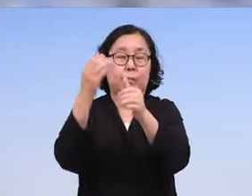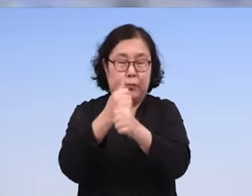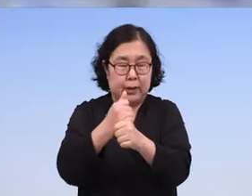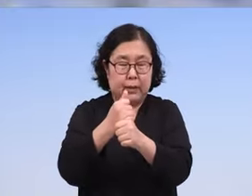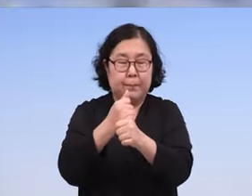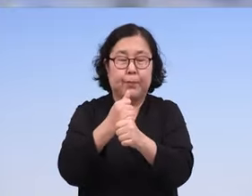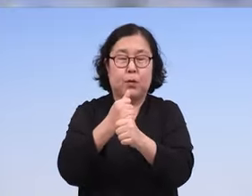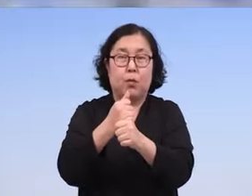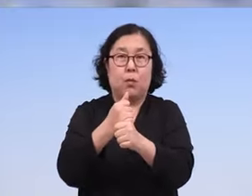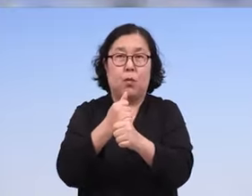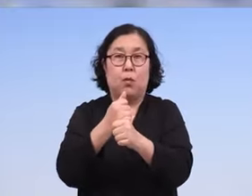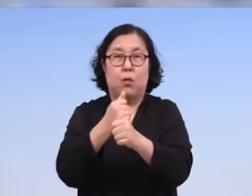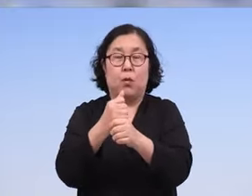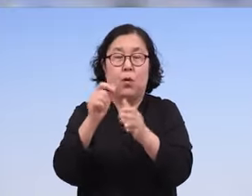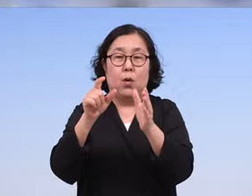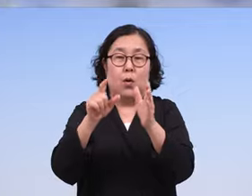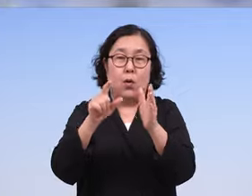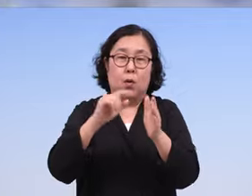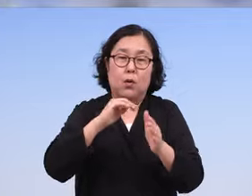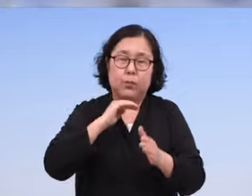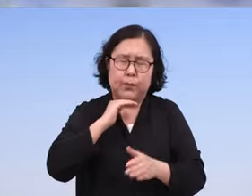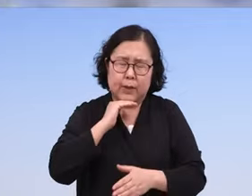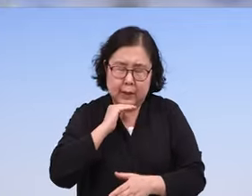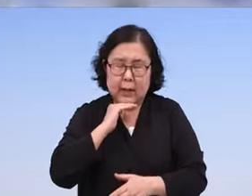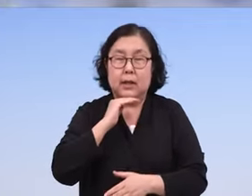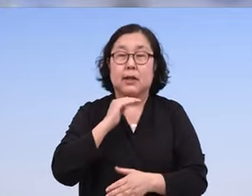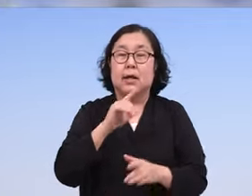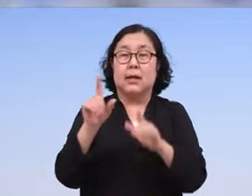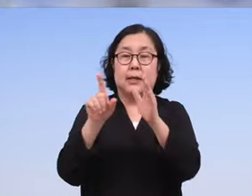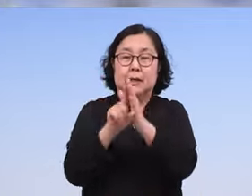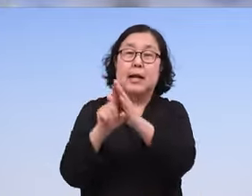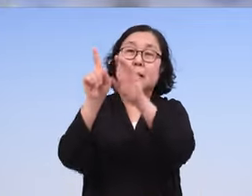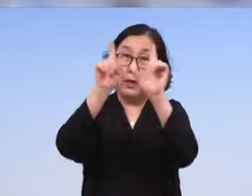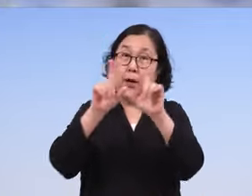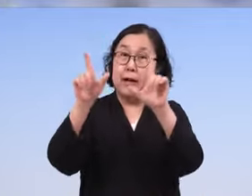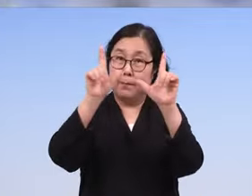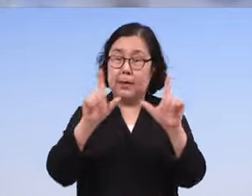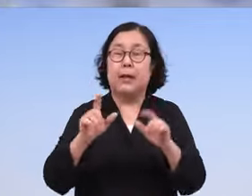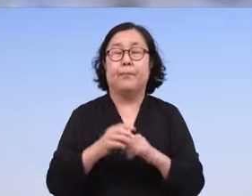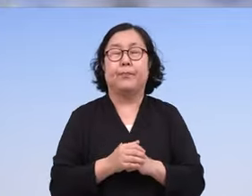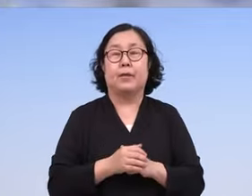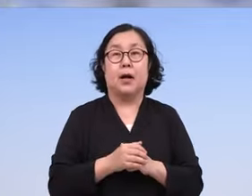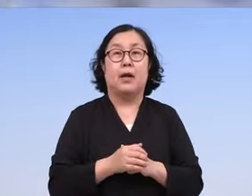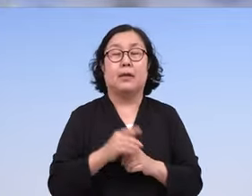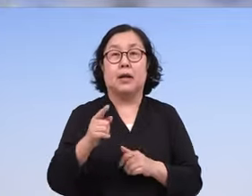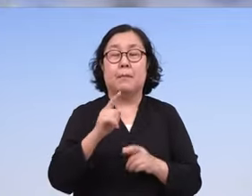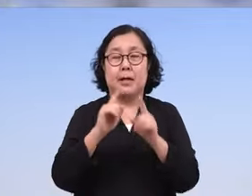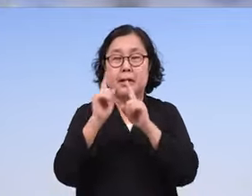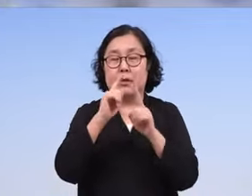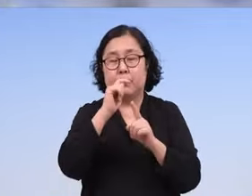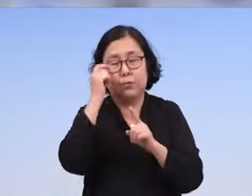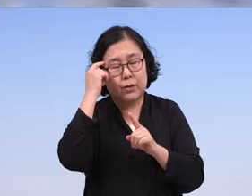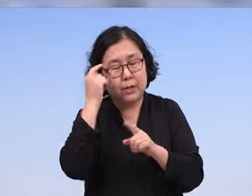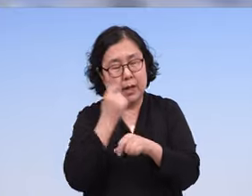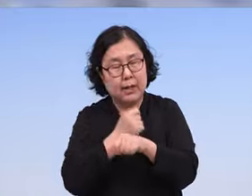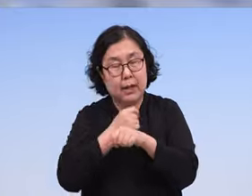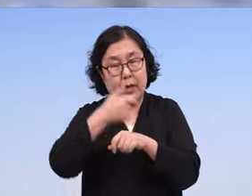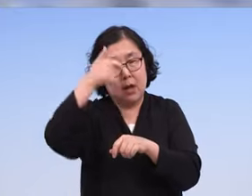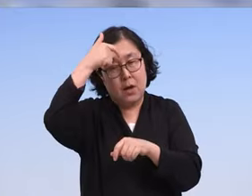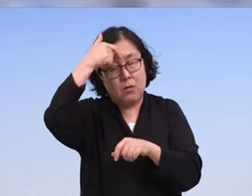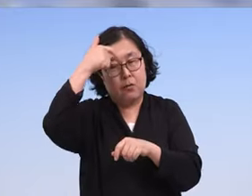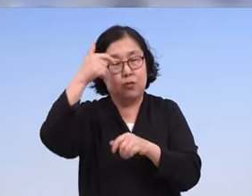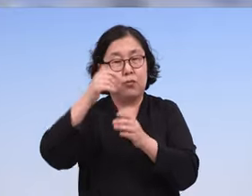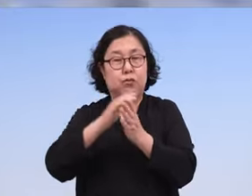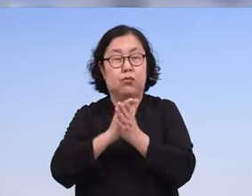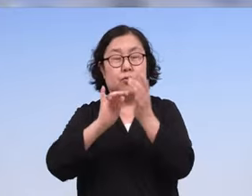신뢰하면서 기다리는 게 신앙생활입니다. 저는 오늘 이 말씀을 쭉 묵상을 하다가